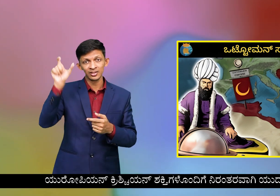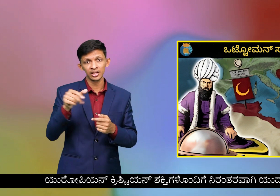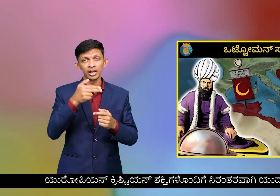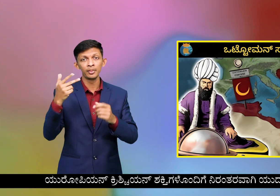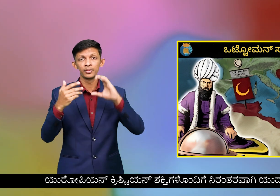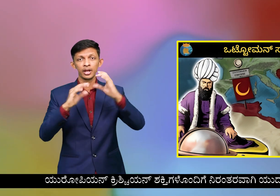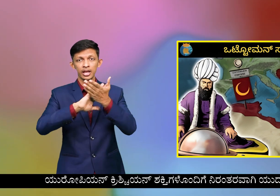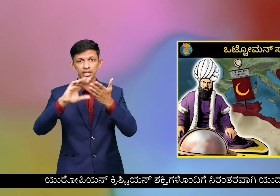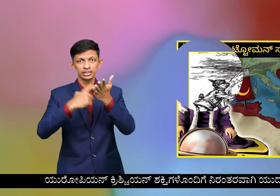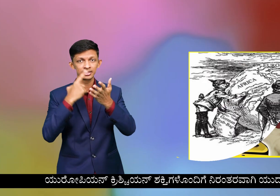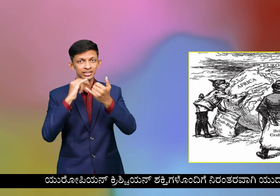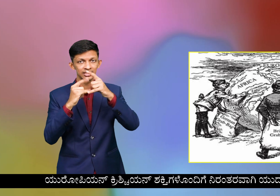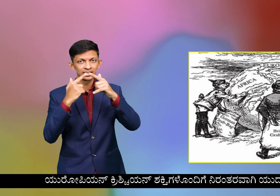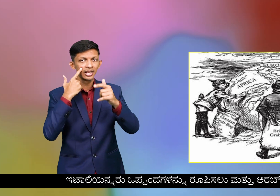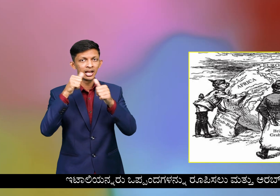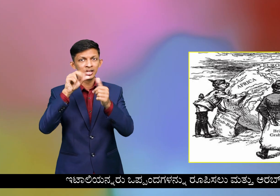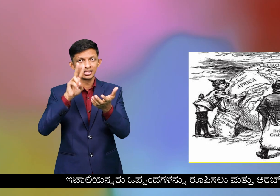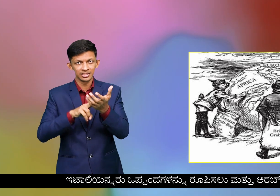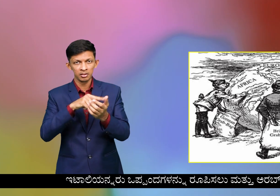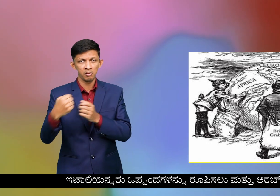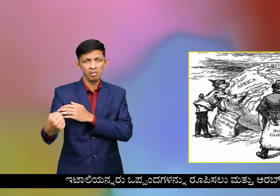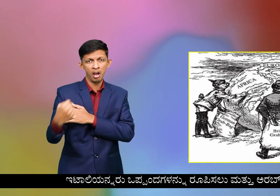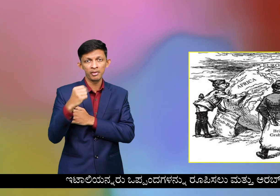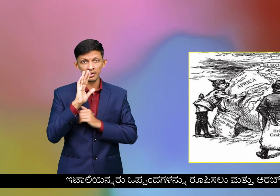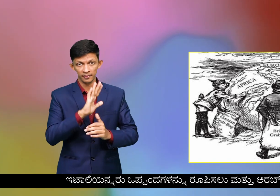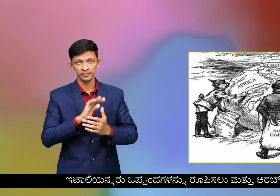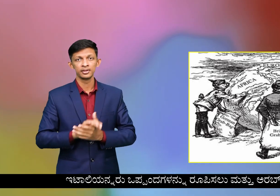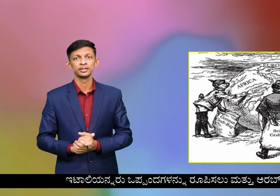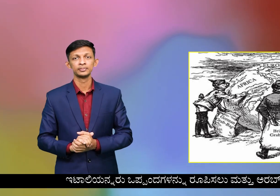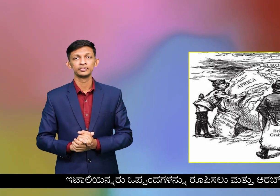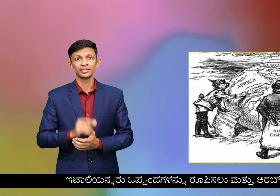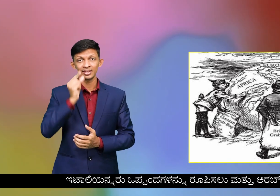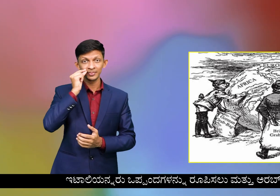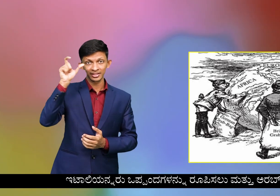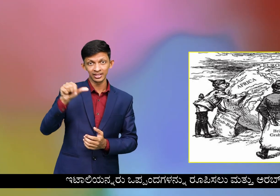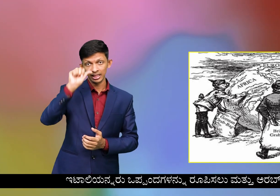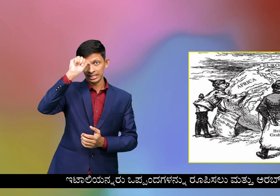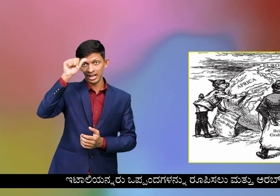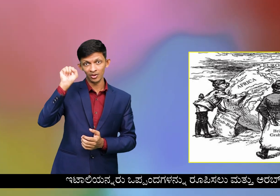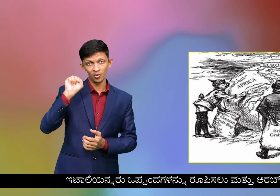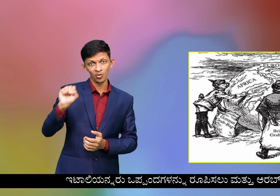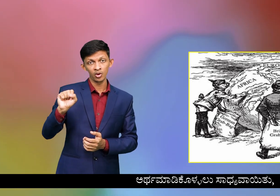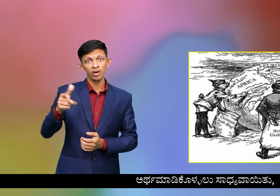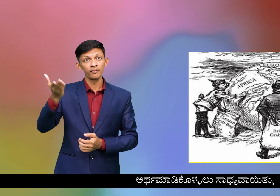ಯುದ್ಧದಲ್ಲಿದ್ದ ಸಾಮ್ರಾಜ್ಯ. ಇಟಾಲಿಯನ್ನರು ಒಪ್ಪಂದಗಳನ್ನು ರೂಪಿಸಲು ಮತ್ತು ಅರಬ್ ವ್ಯಾಪಾರಿಗಳನ್ನು